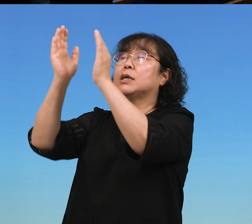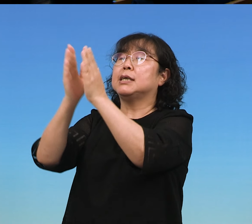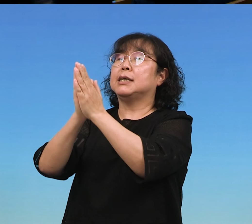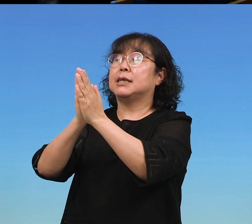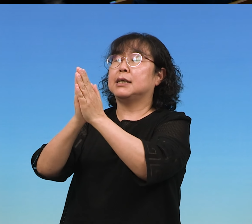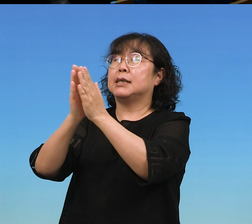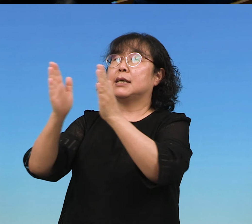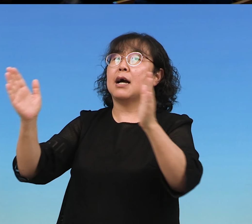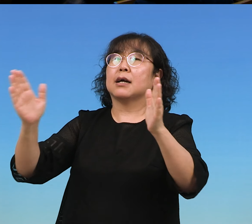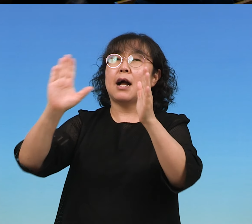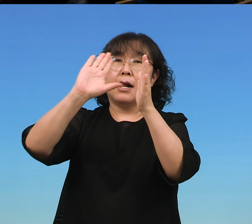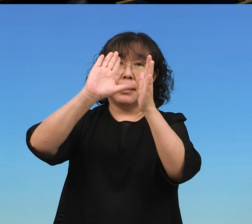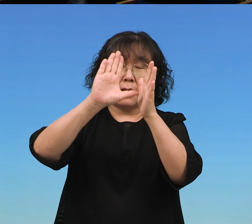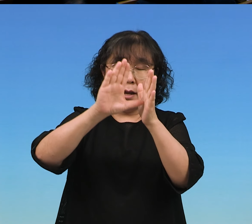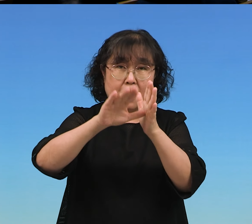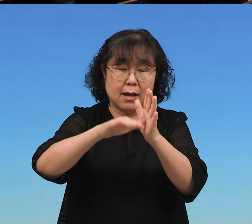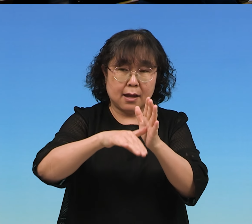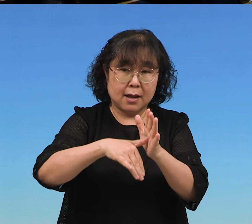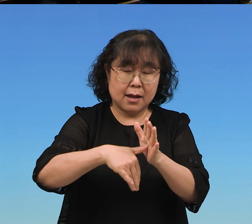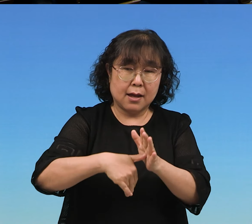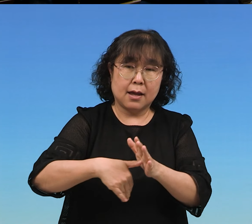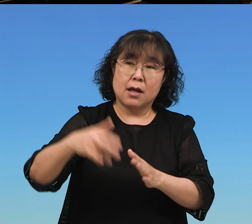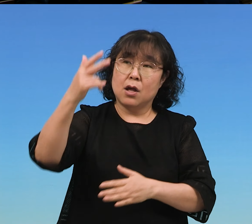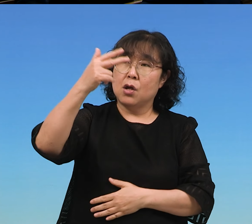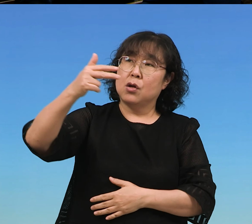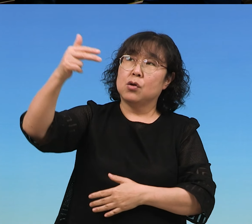주를 보기 시작할 때